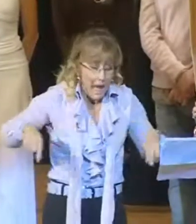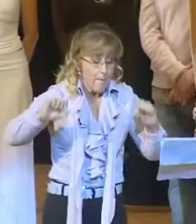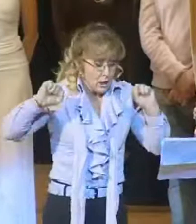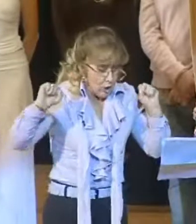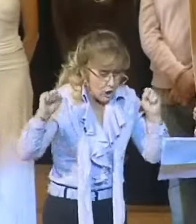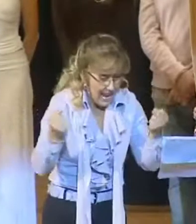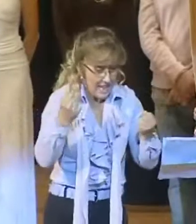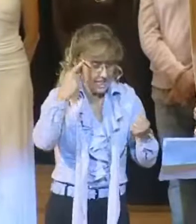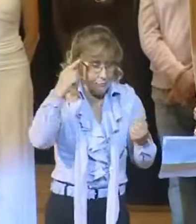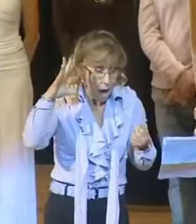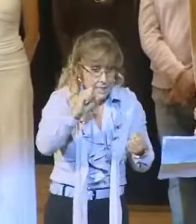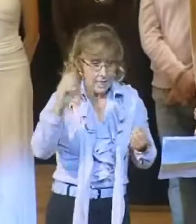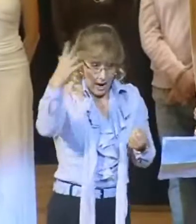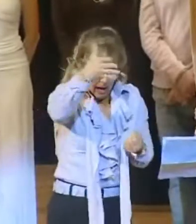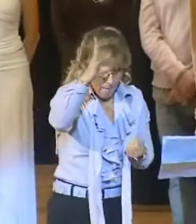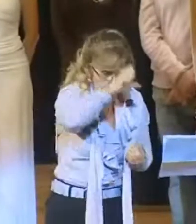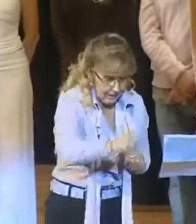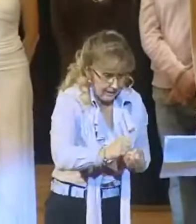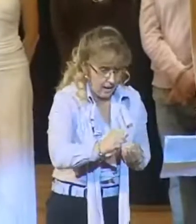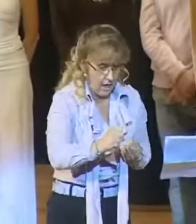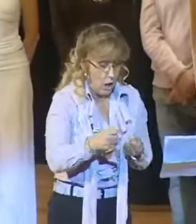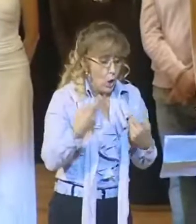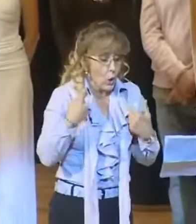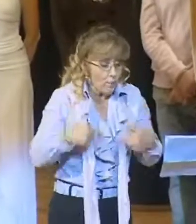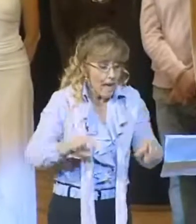dobbiamo sforzarci di farci capire.